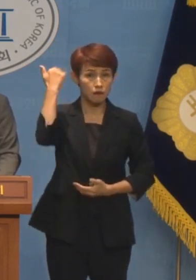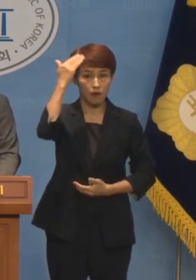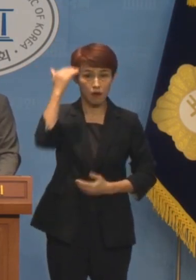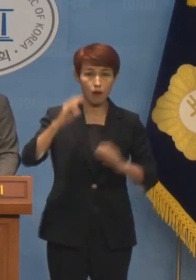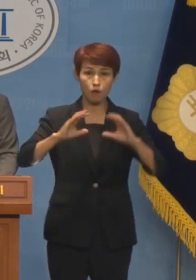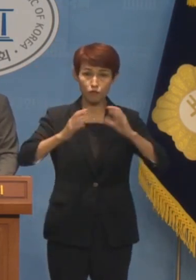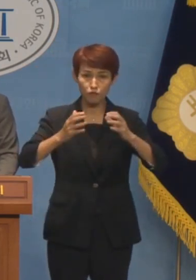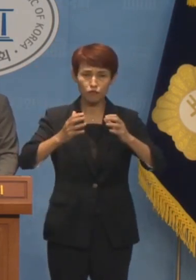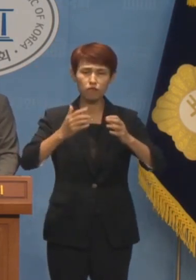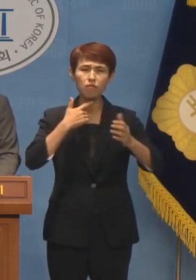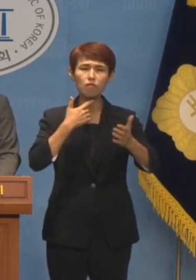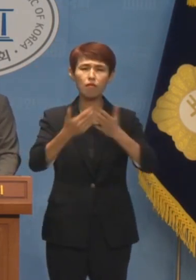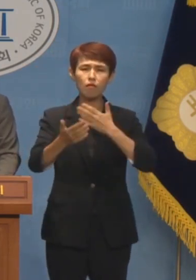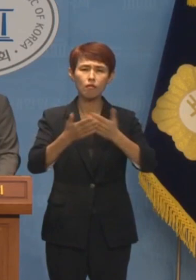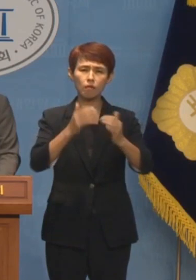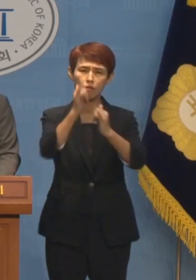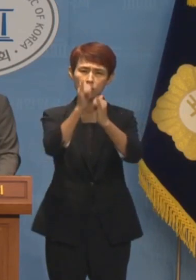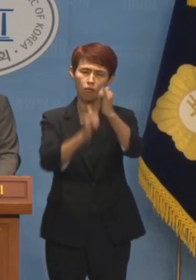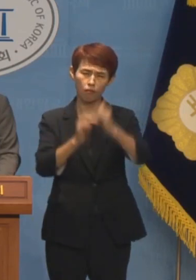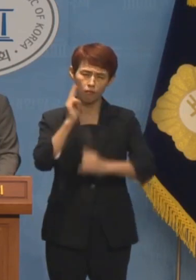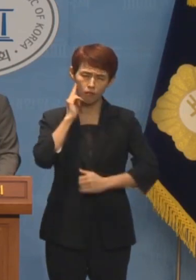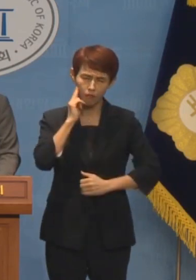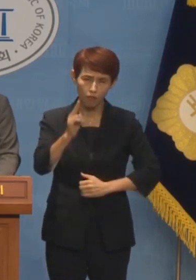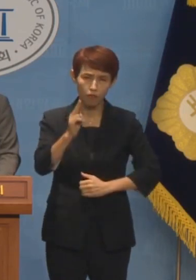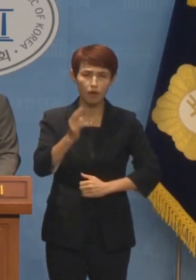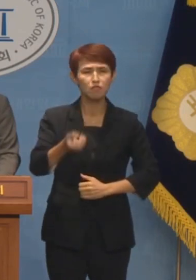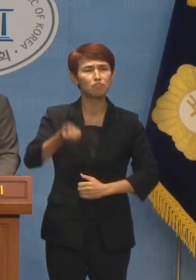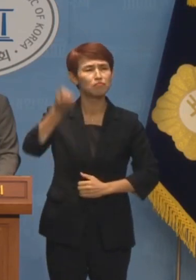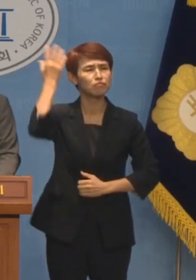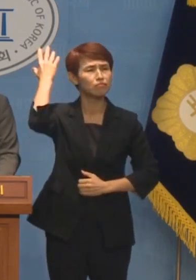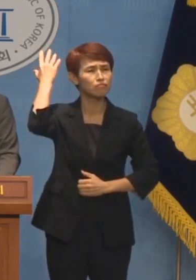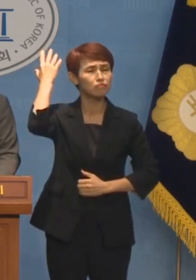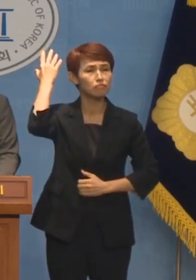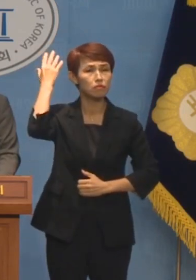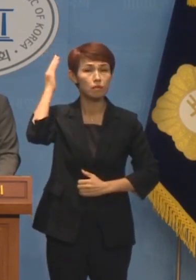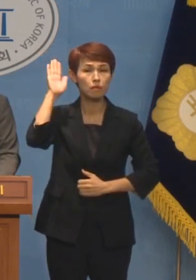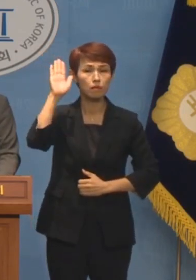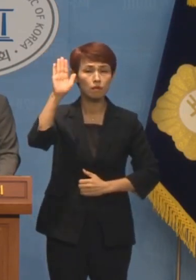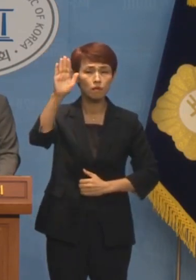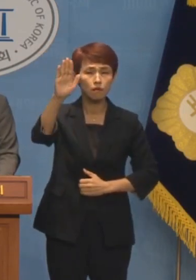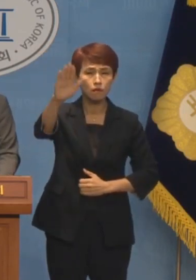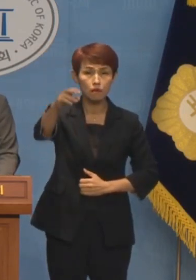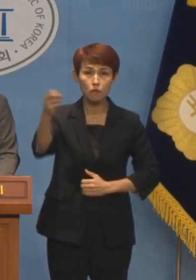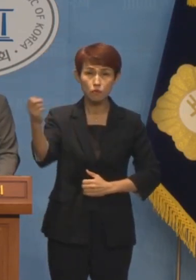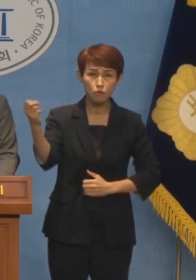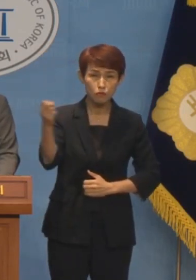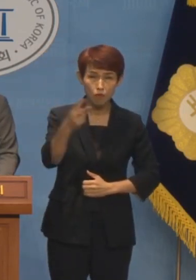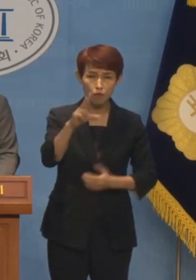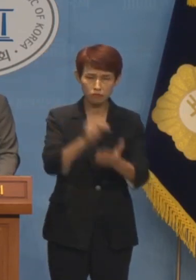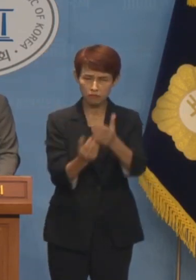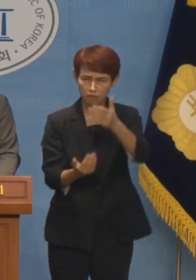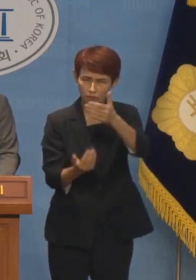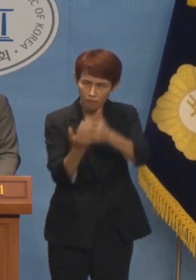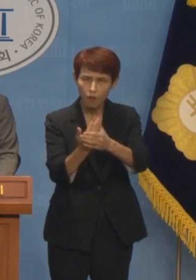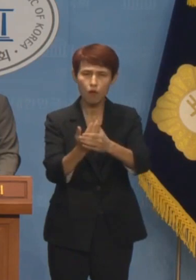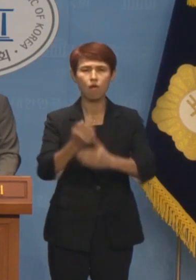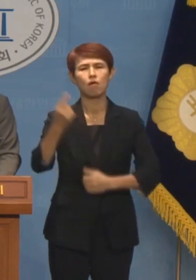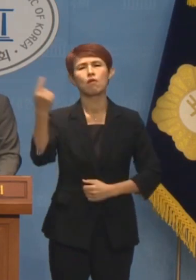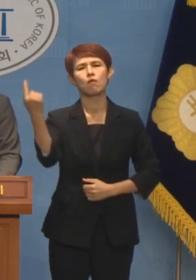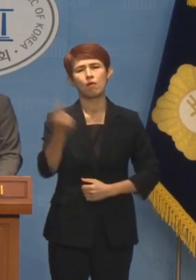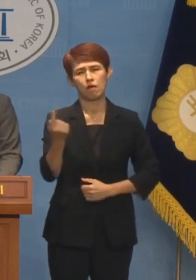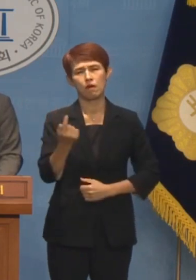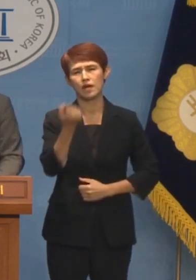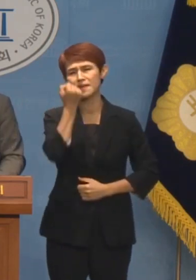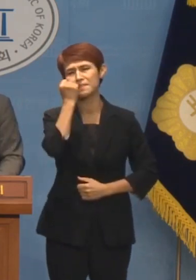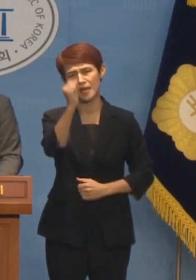겪었던 참담한 역사를 잊는다면 미래의 어느 날 우리는 또다시 과거의 그 참담한 역사를